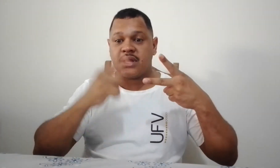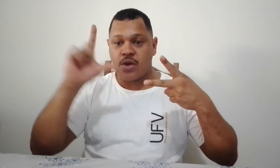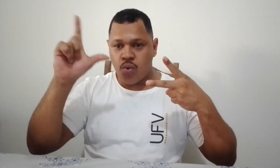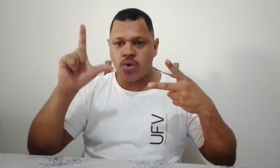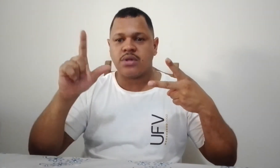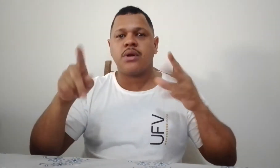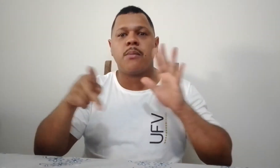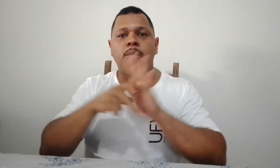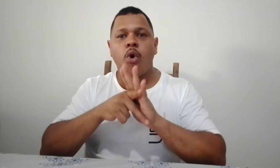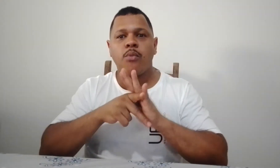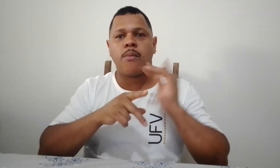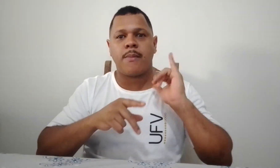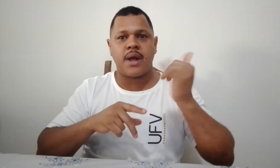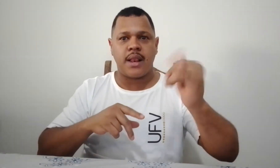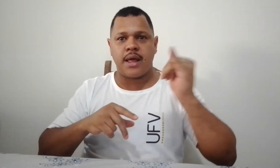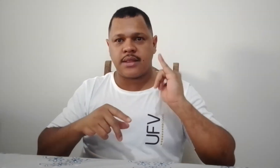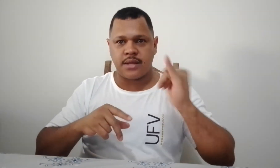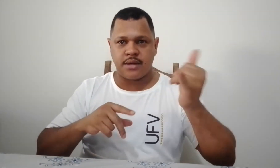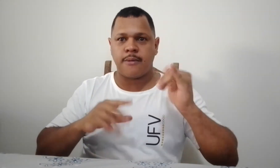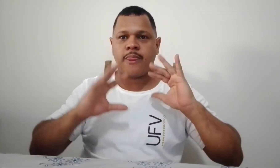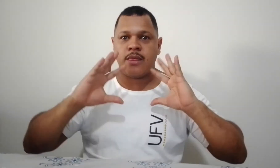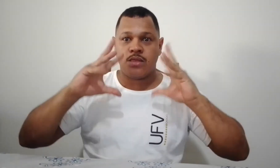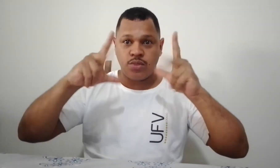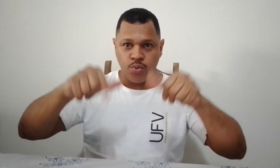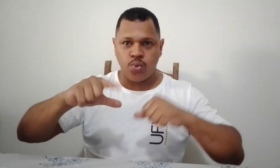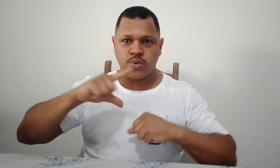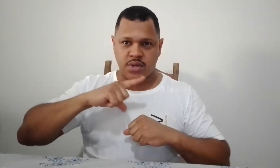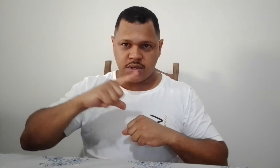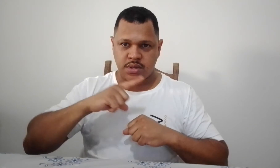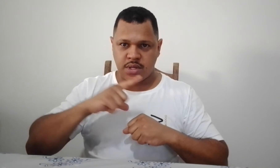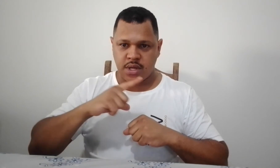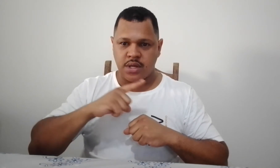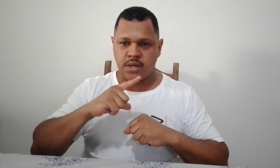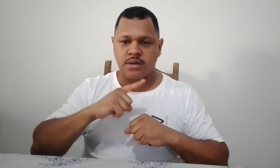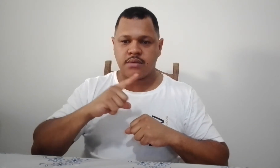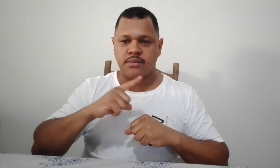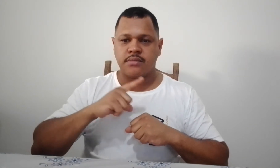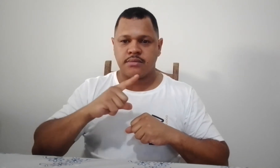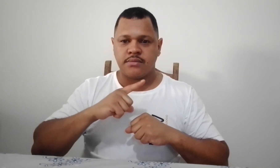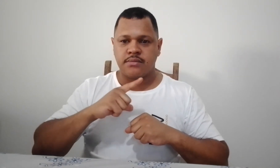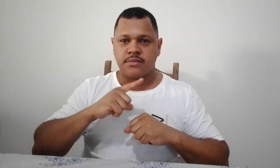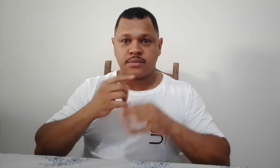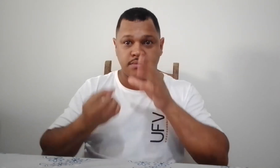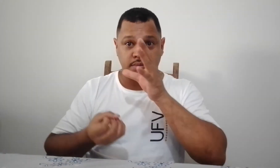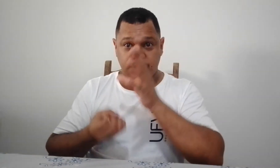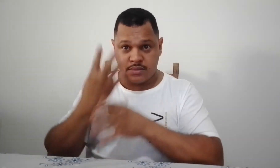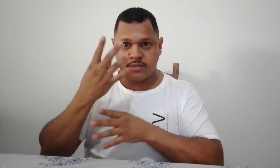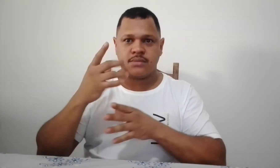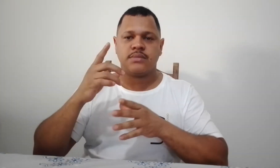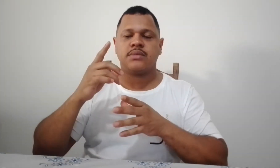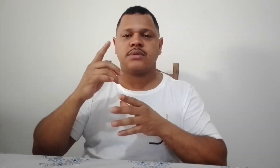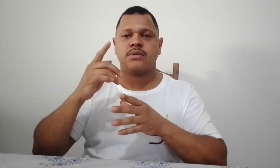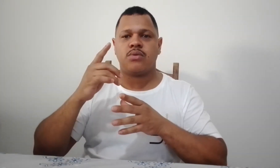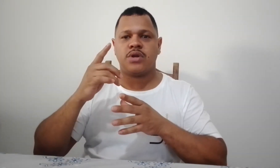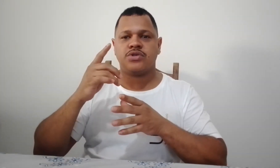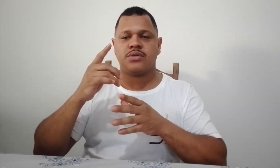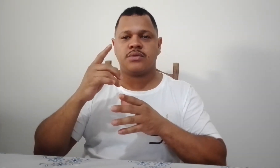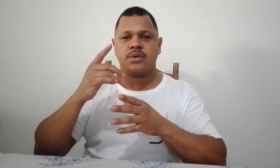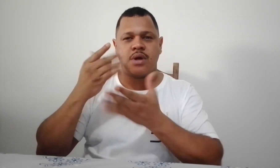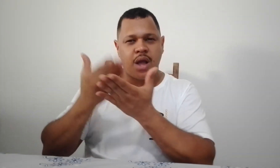elétrica, onde tudo que é gerado é contrário à causa que lhe deu origem. A gente vai ver isso com mais detalhe na aula de transformador